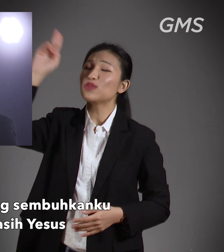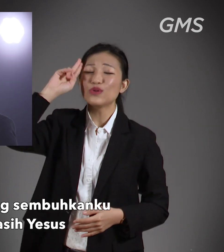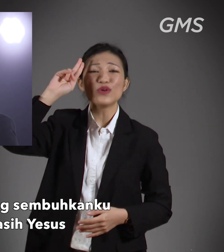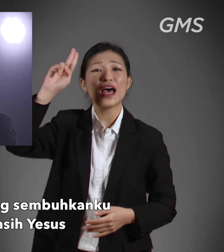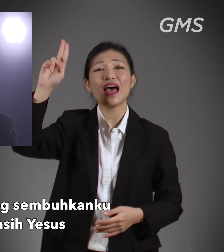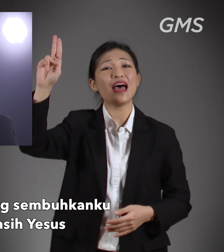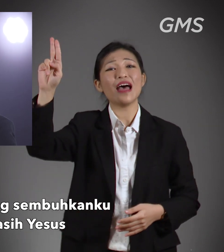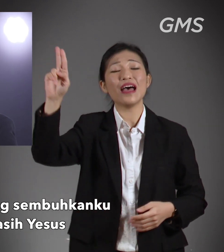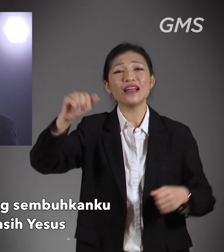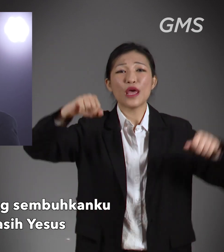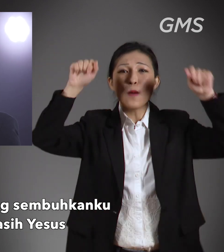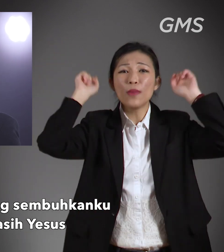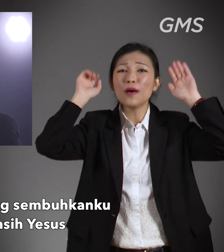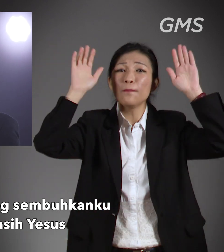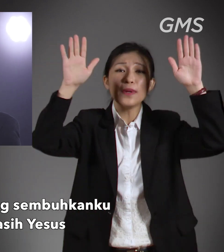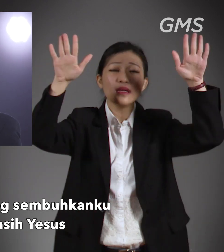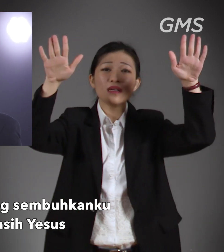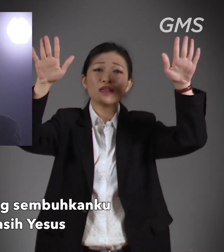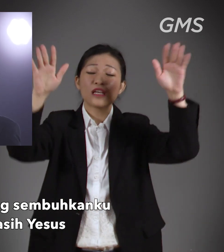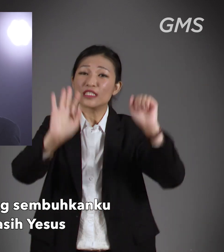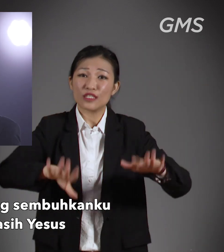Kau Tuhan yang